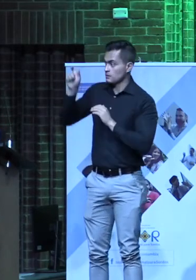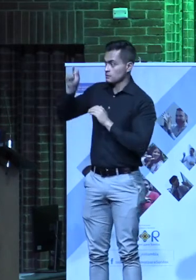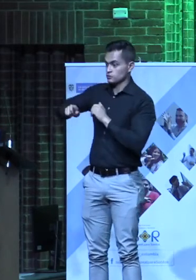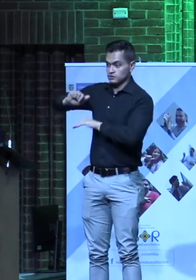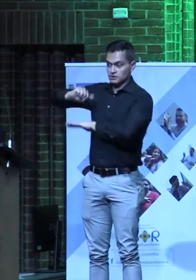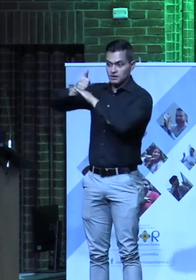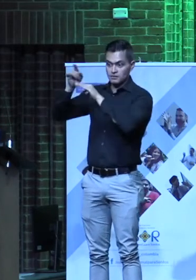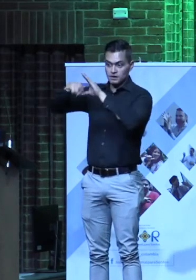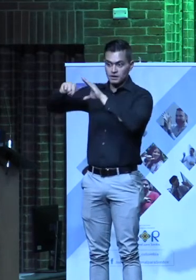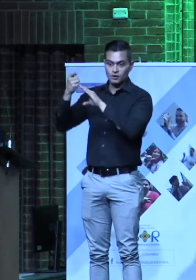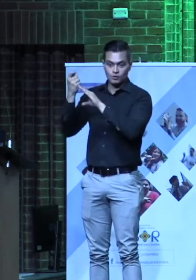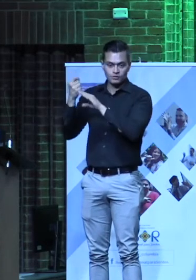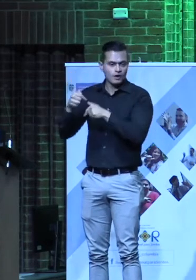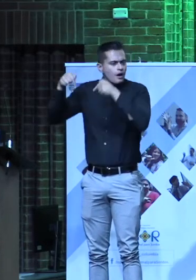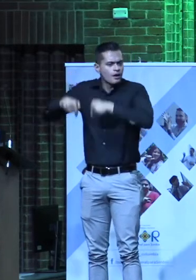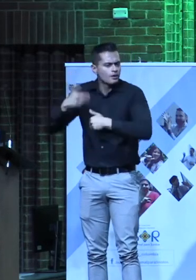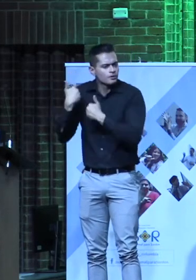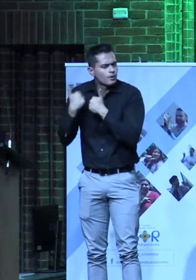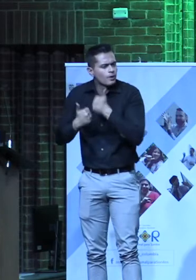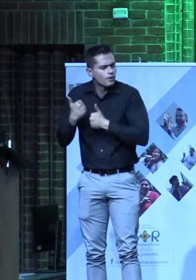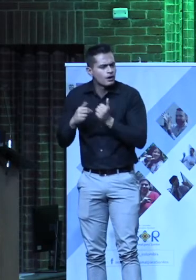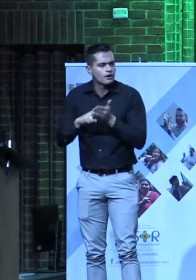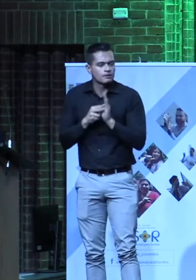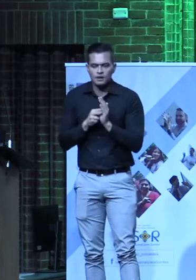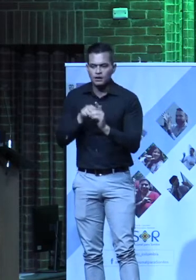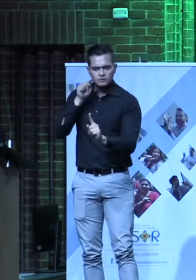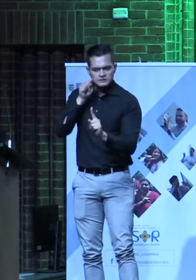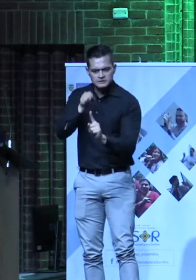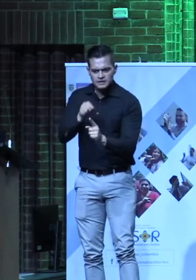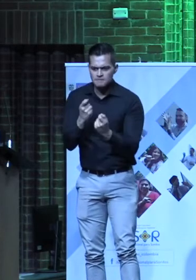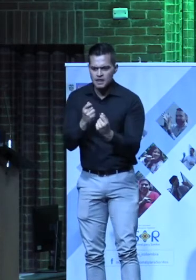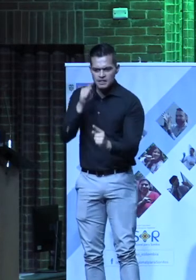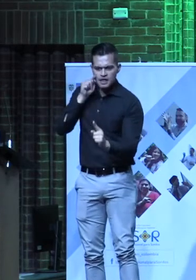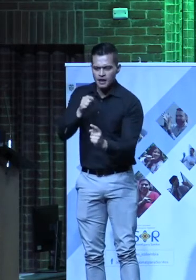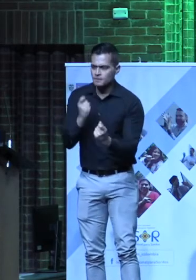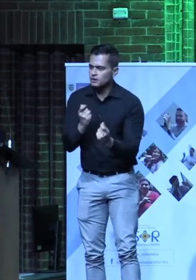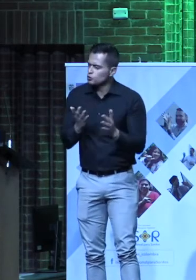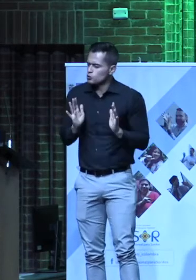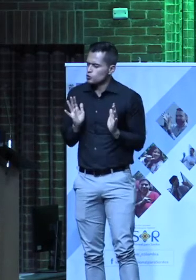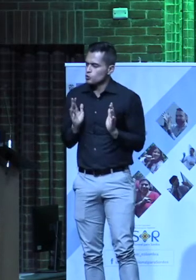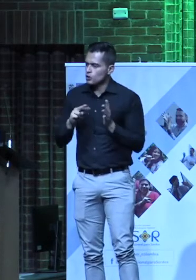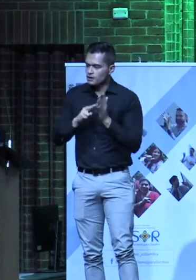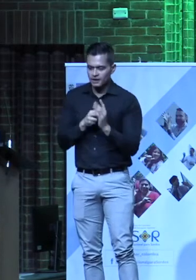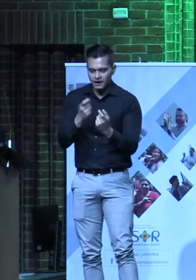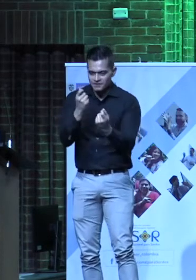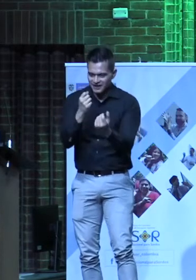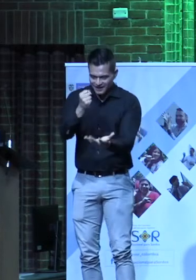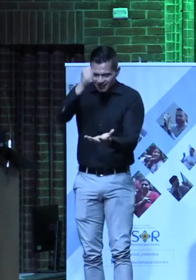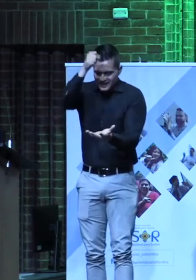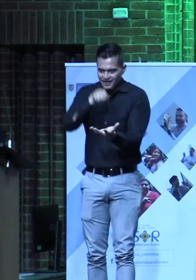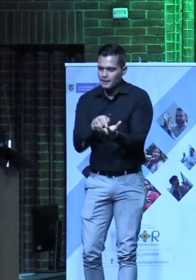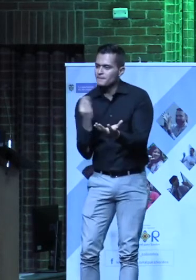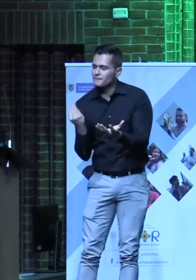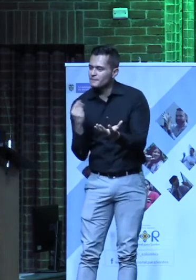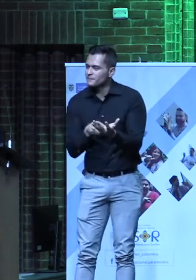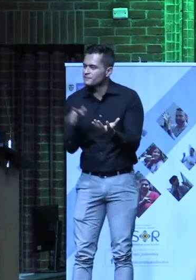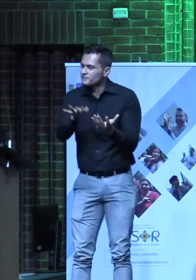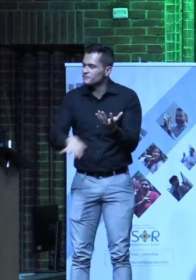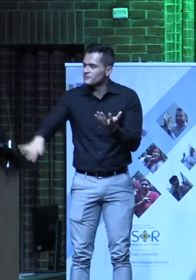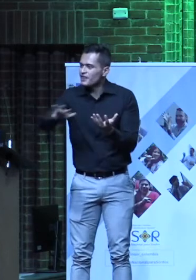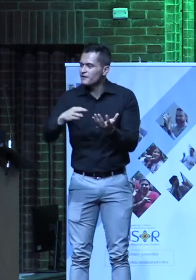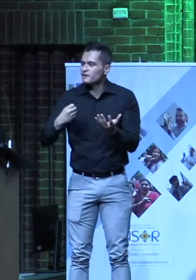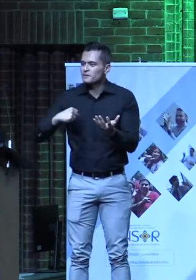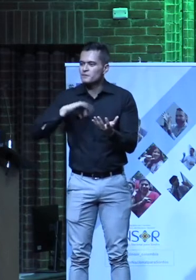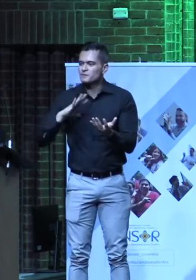hoy no es la plata en sí misma, sino es la función que tiene esa plata. Y la función que tiene esa plata